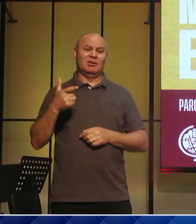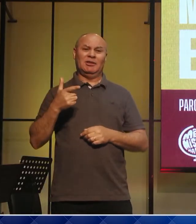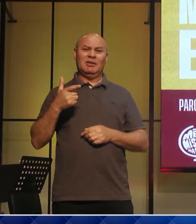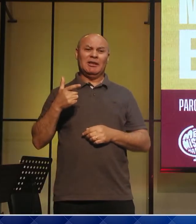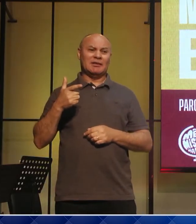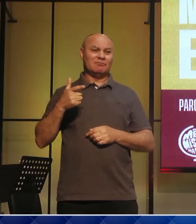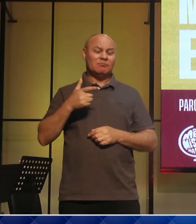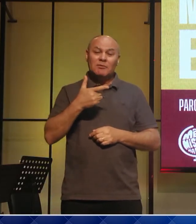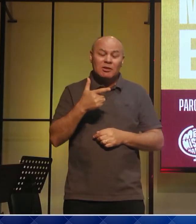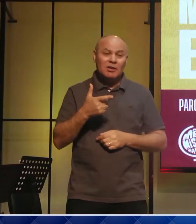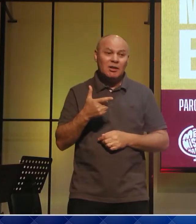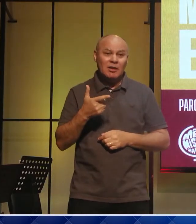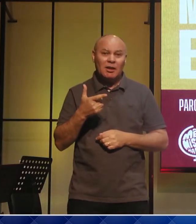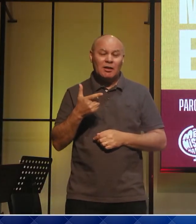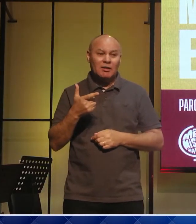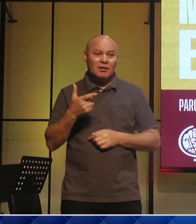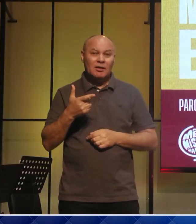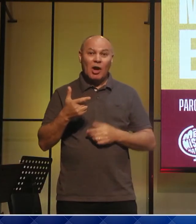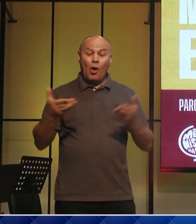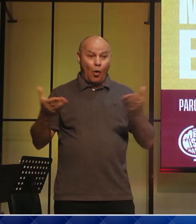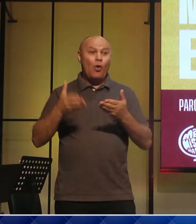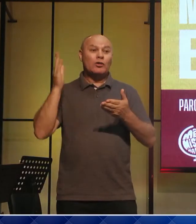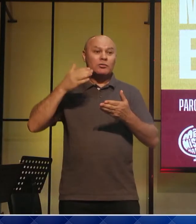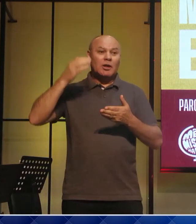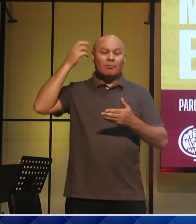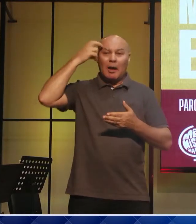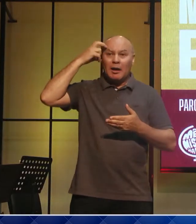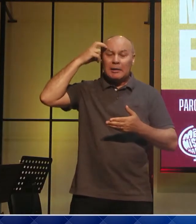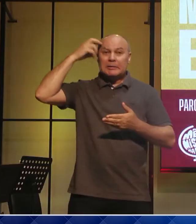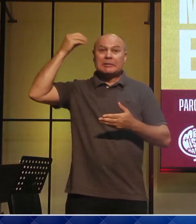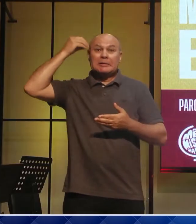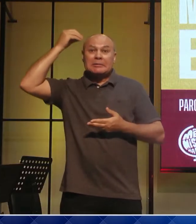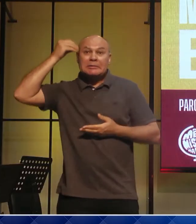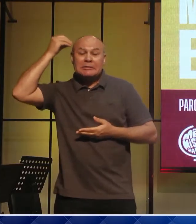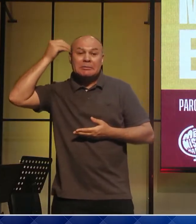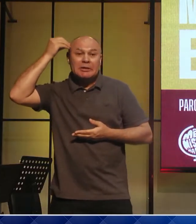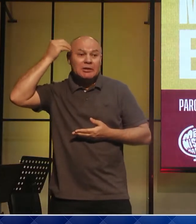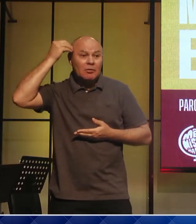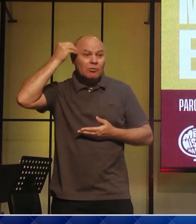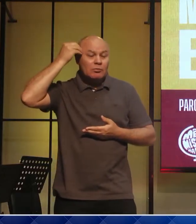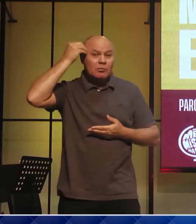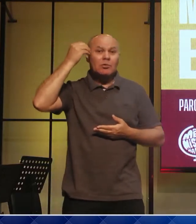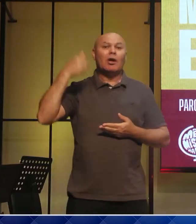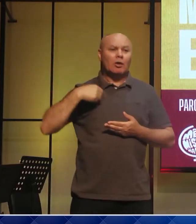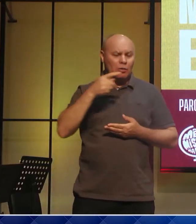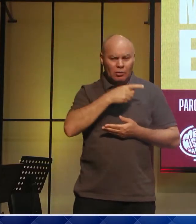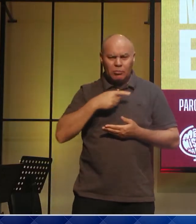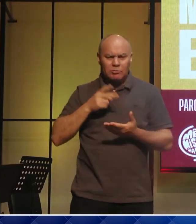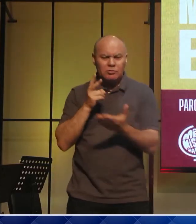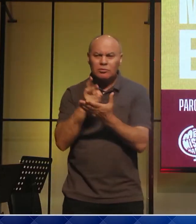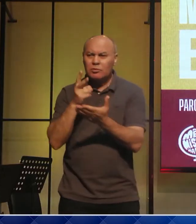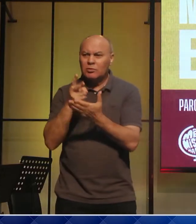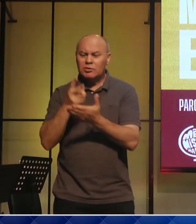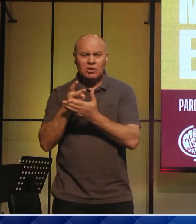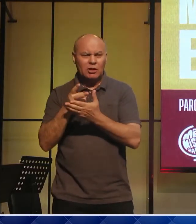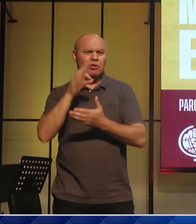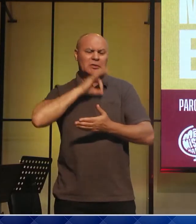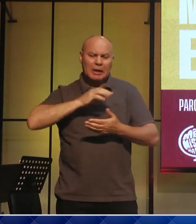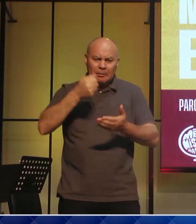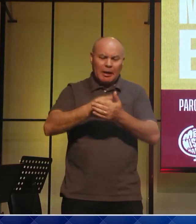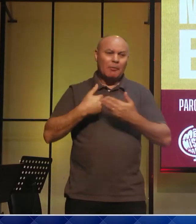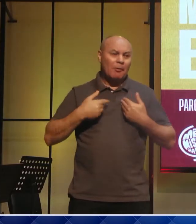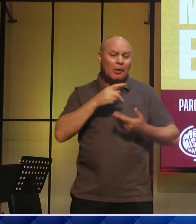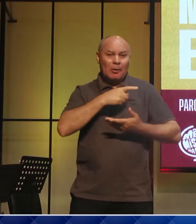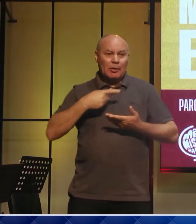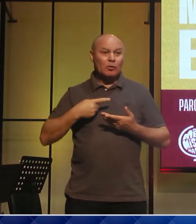pastoral. O meu dom é profeta. Tenho menos muito menos. O meu